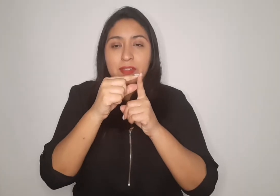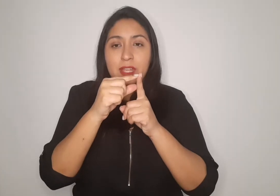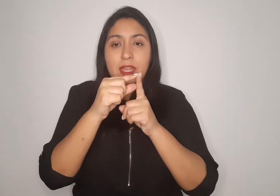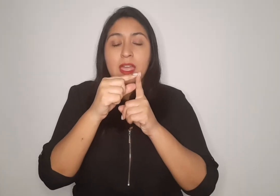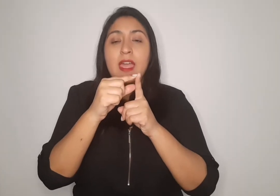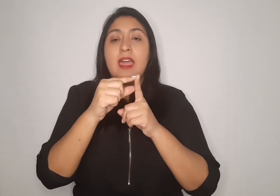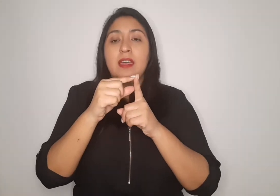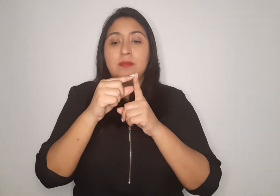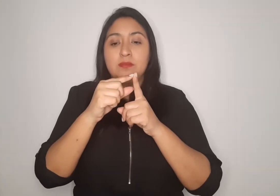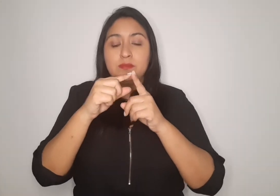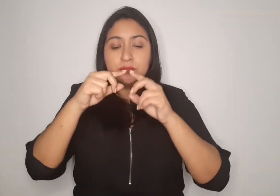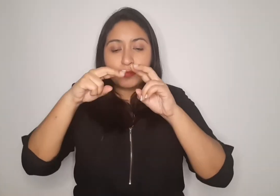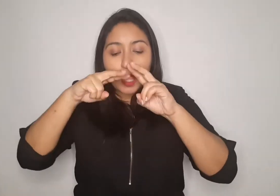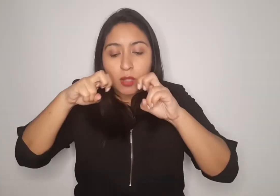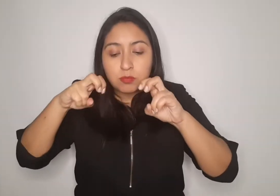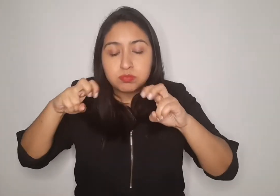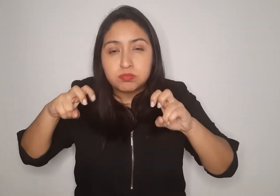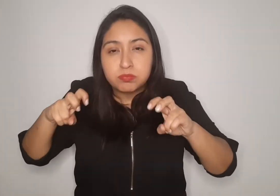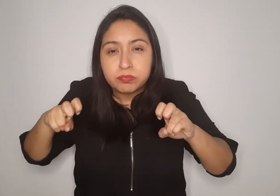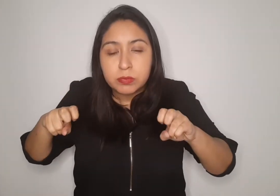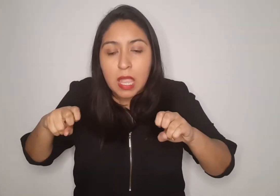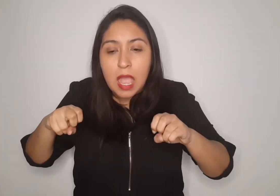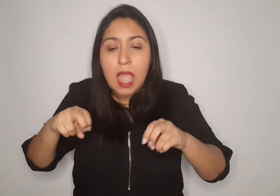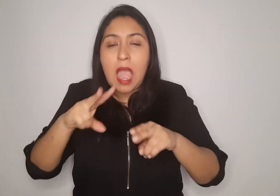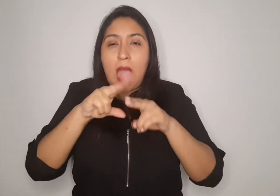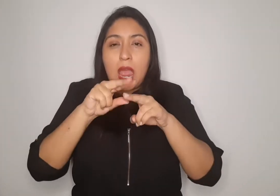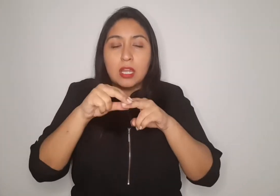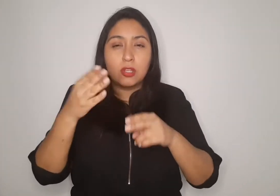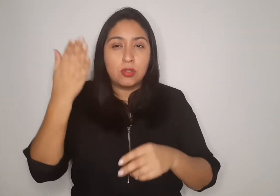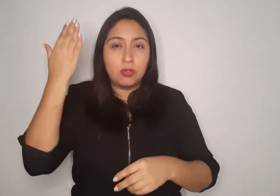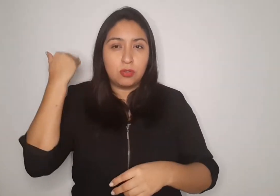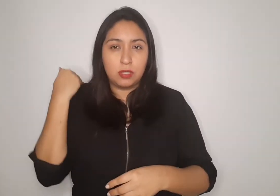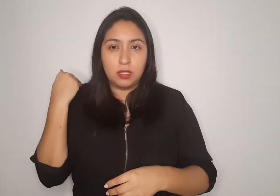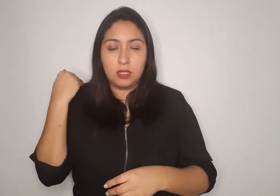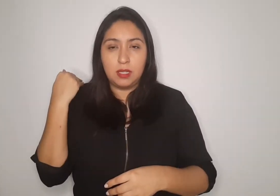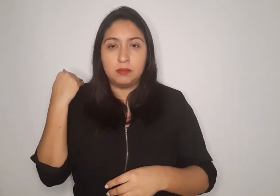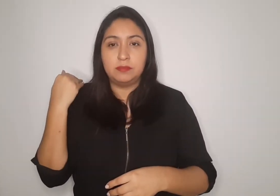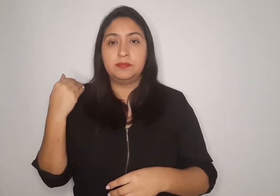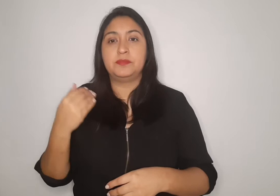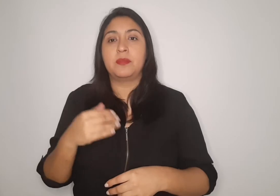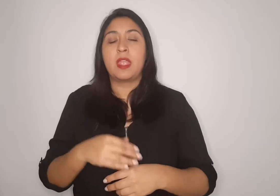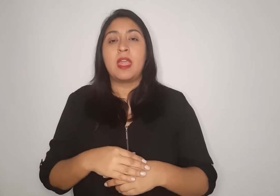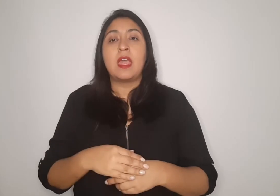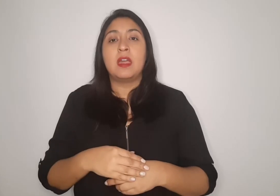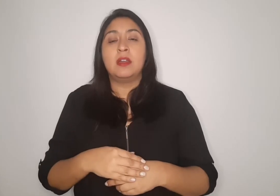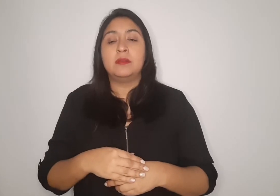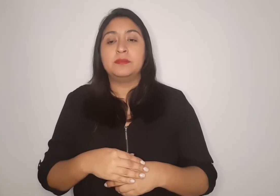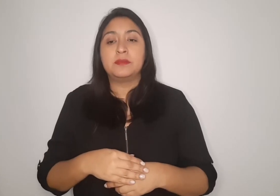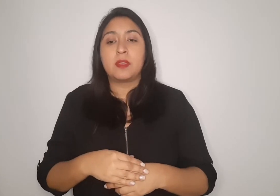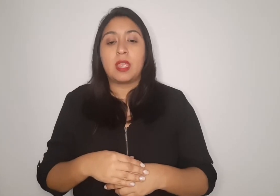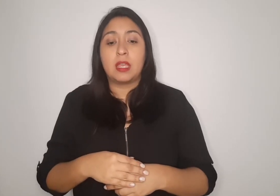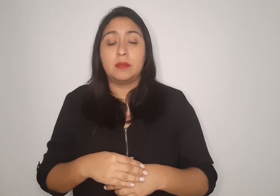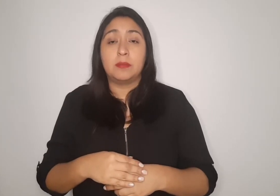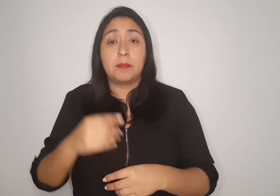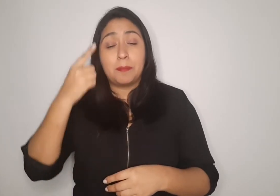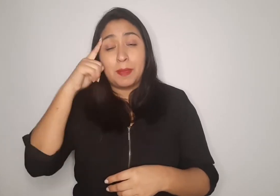Parece irónico, pero está la muestra Wenu Pelón está dentro de un museo arqueológico, lo cual a veces me gusta y no me gusta. Es